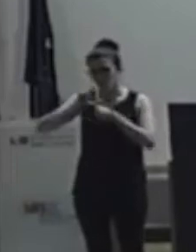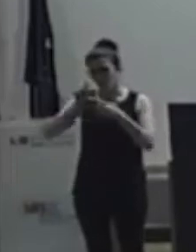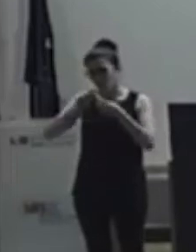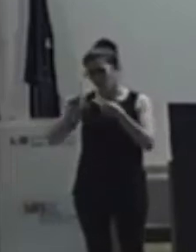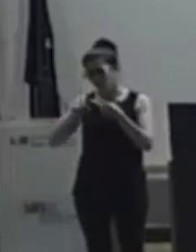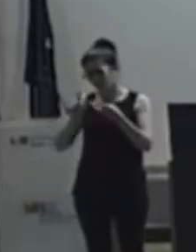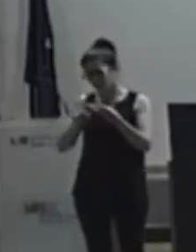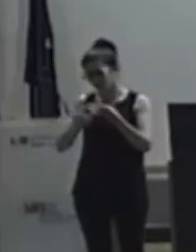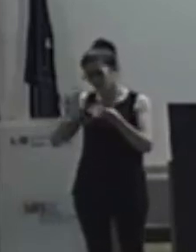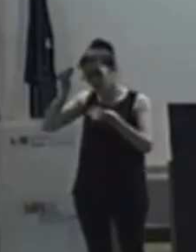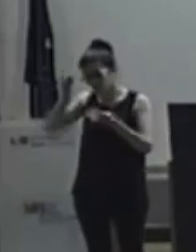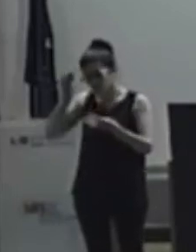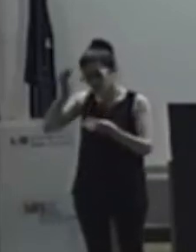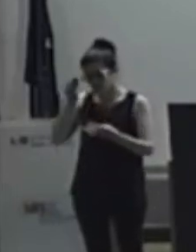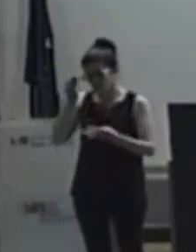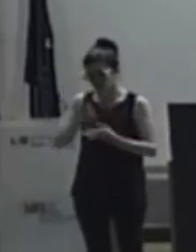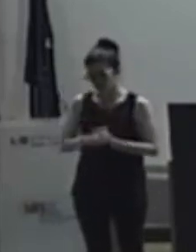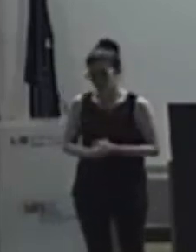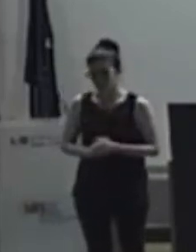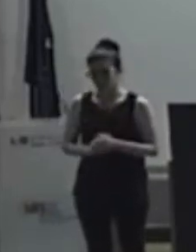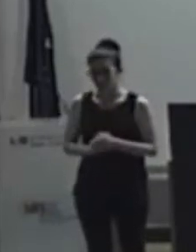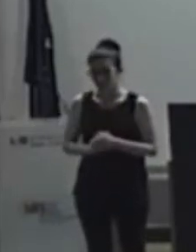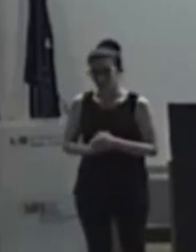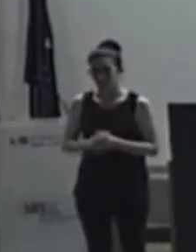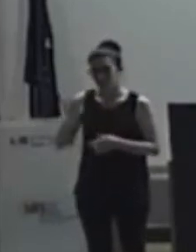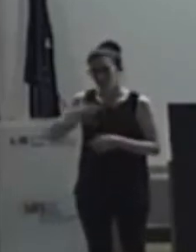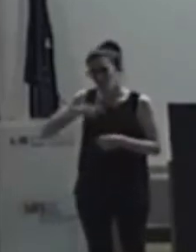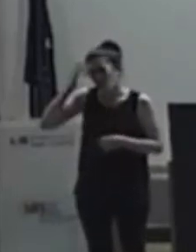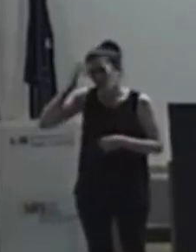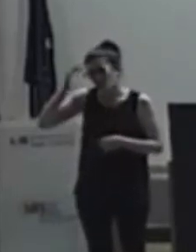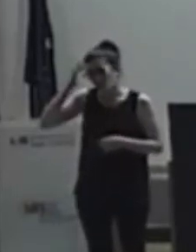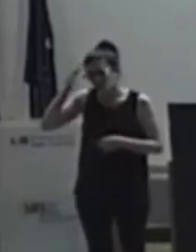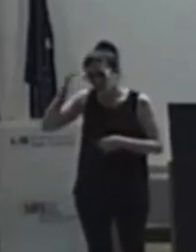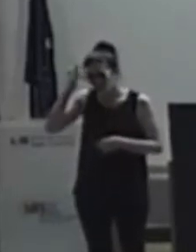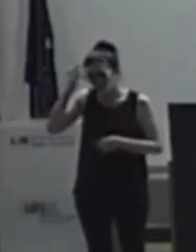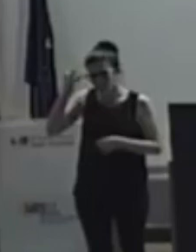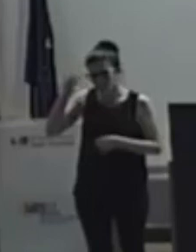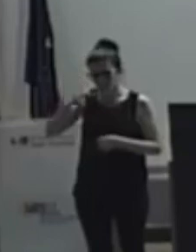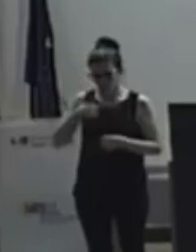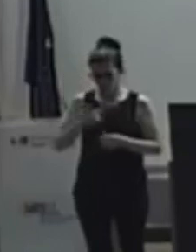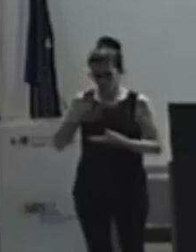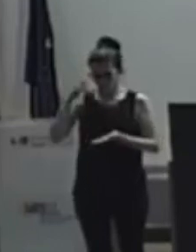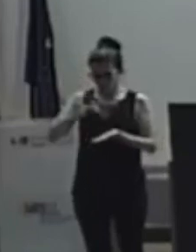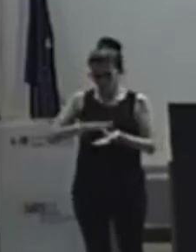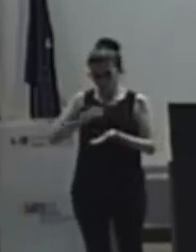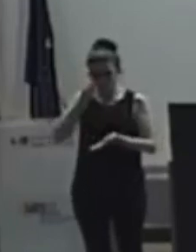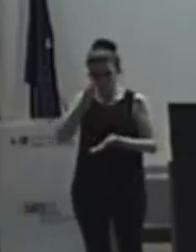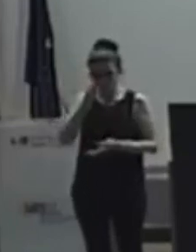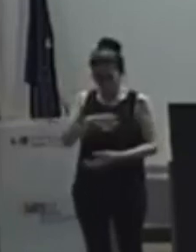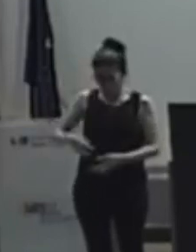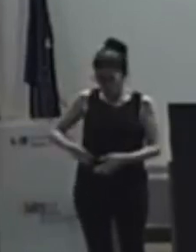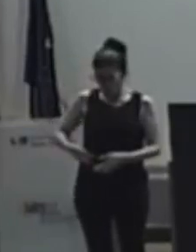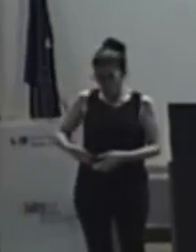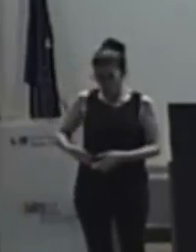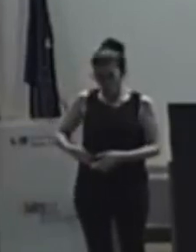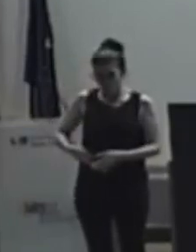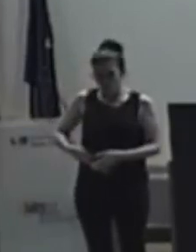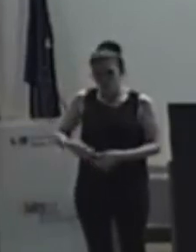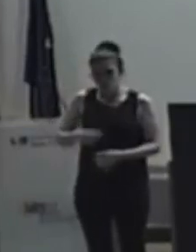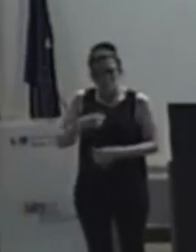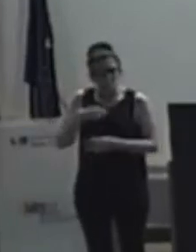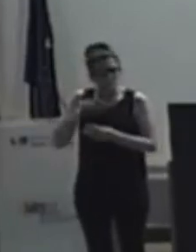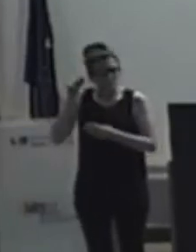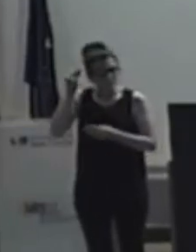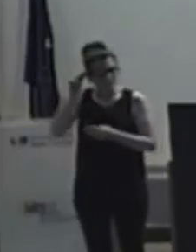ponerse una bomba, posiblemente. Se imagina ya con una bomba, yo cuando me la puse, yo lo que me imaginaba era,